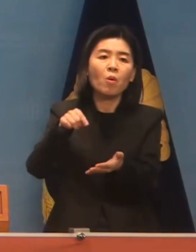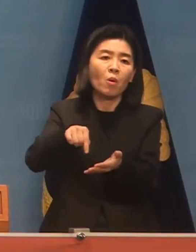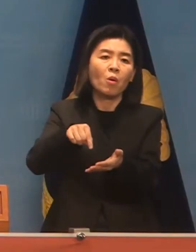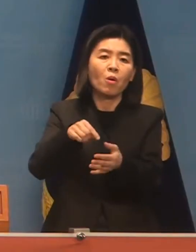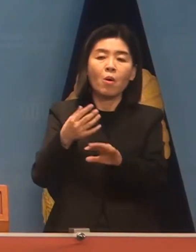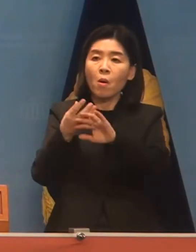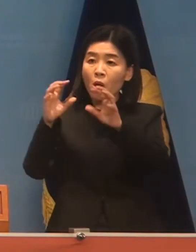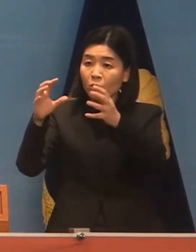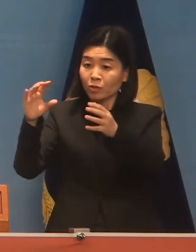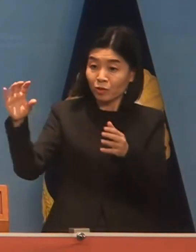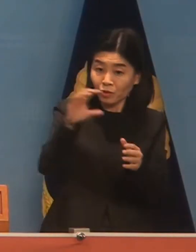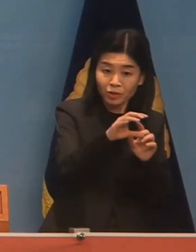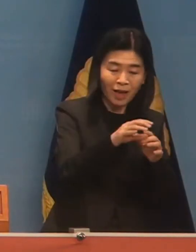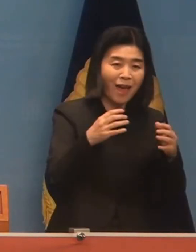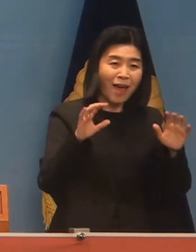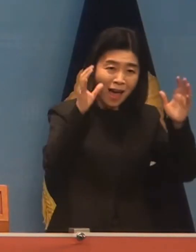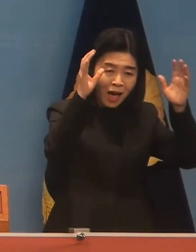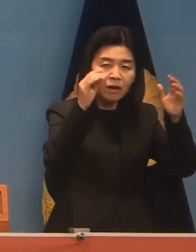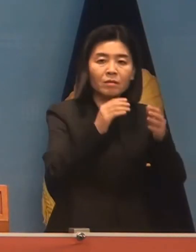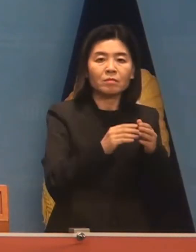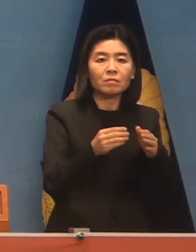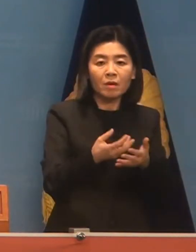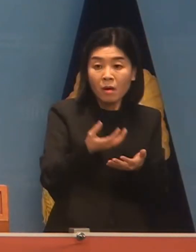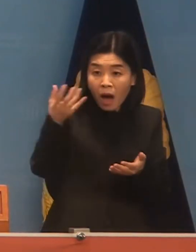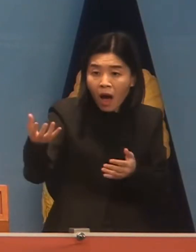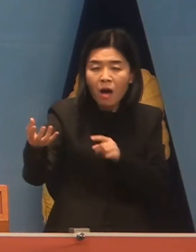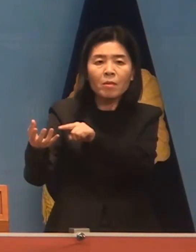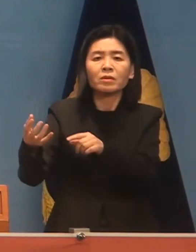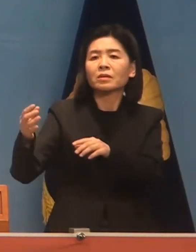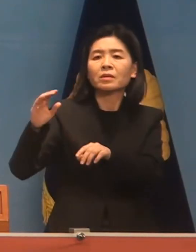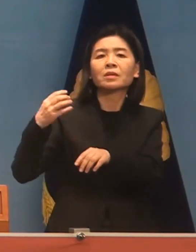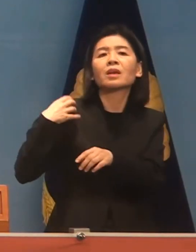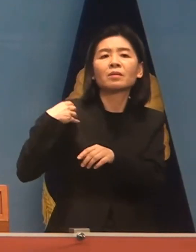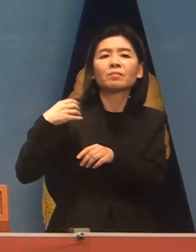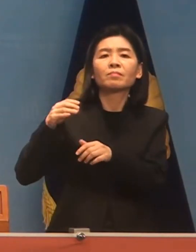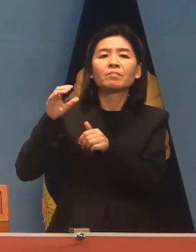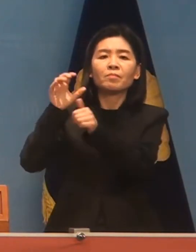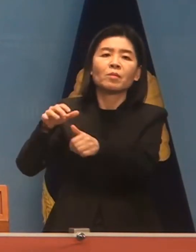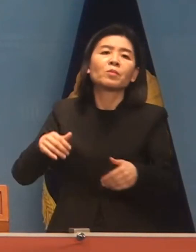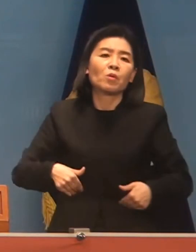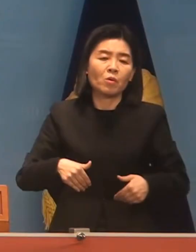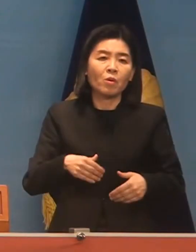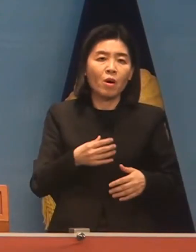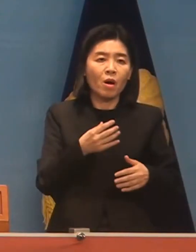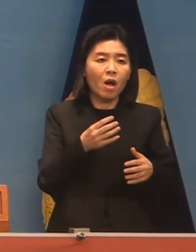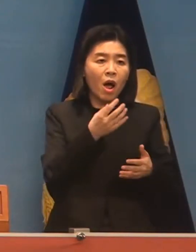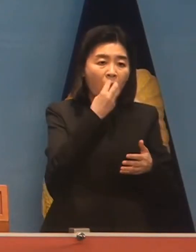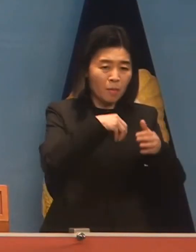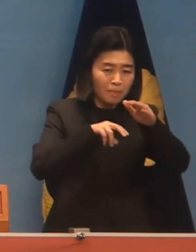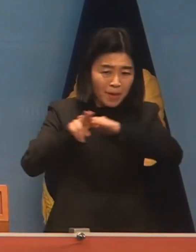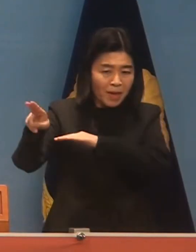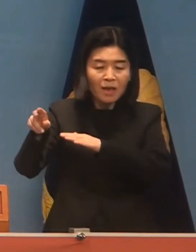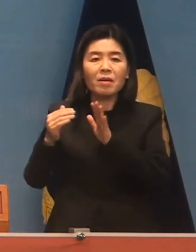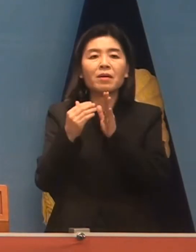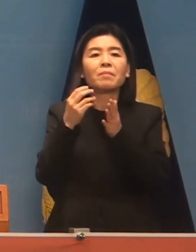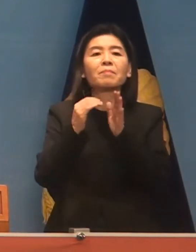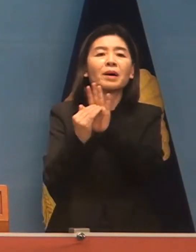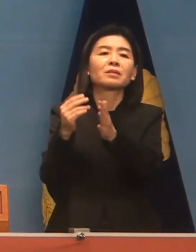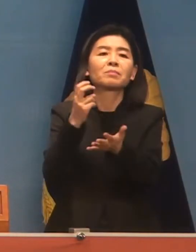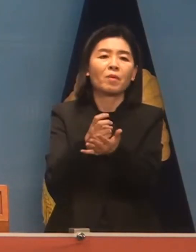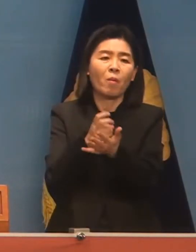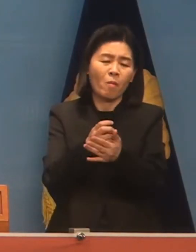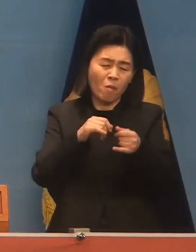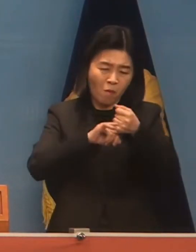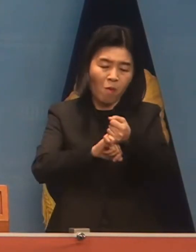것이 아니라 나갈 때도 책임을 묻는 법이 필요합니다. 외투기업 먹튀 방지법은 최소한의 정의이며 최소한의